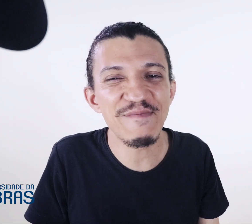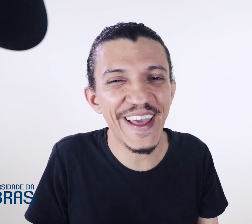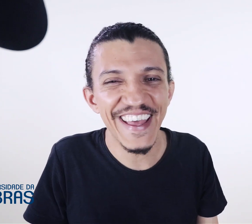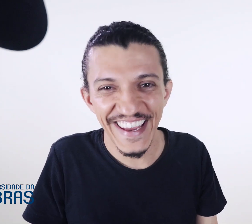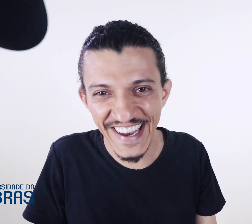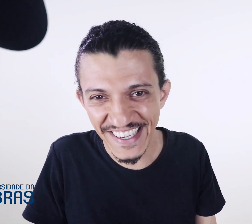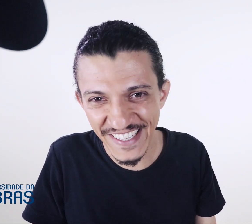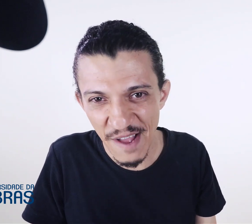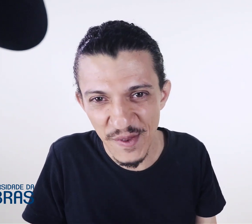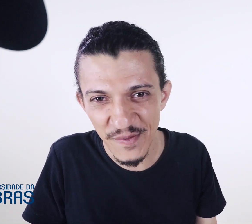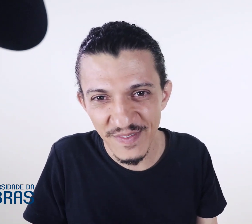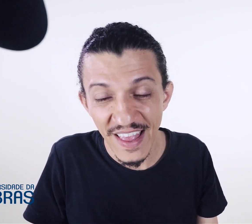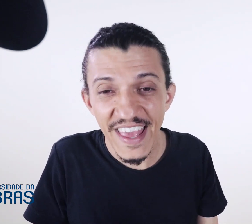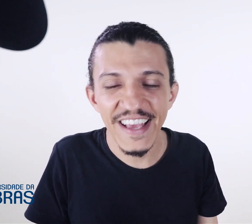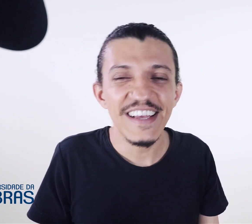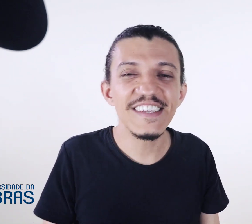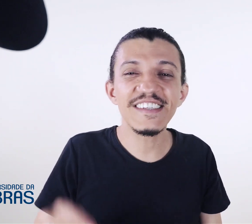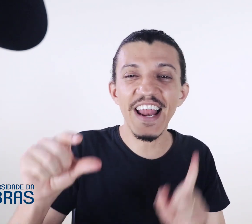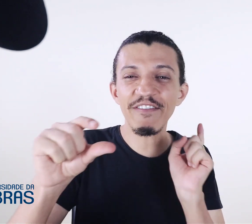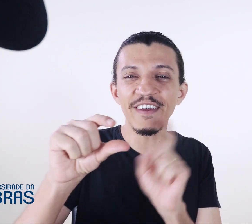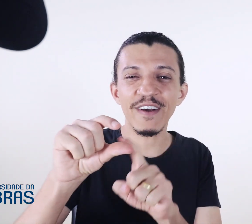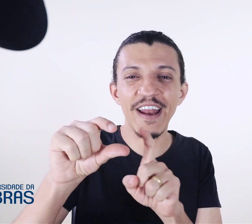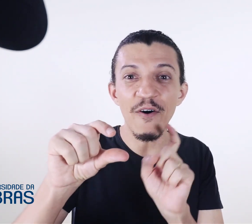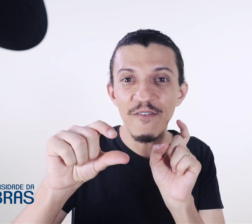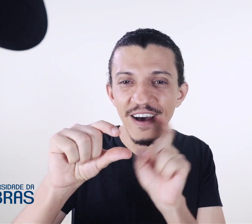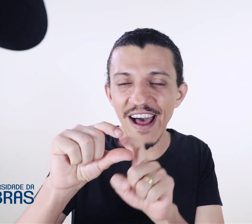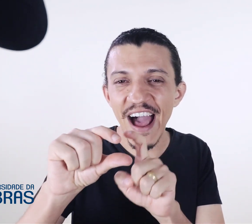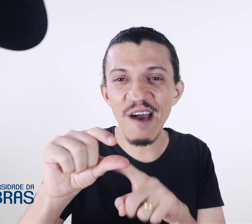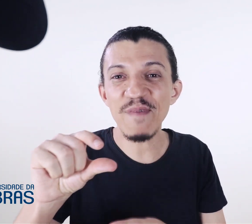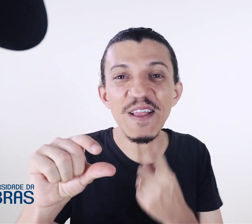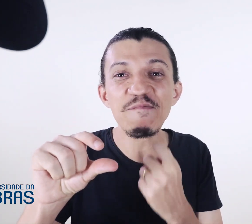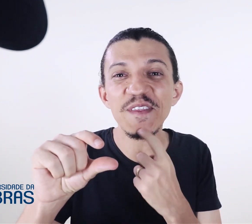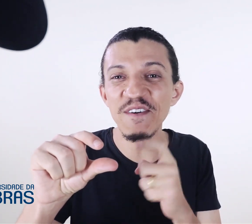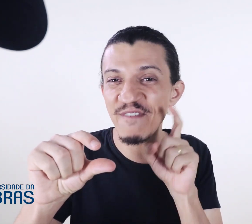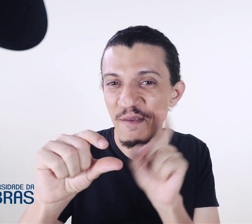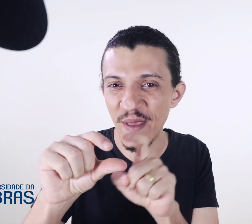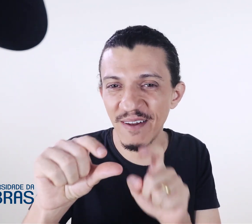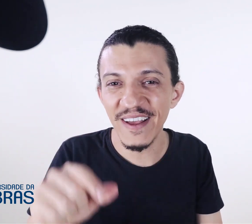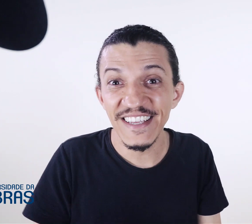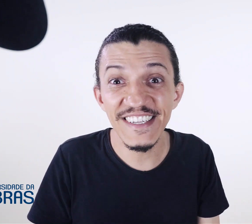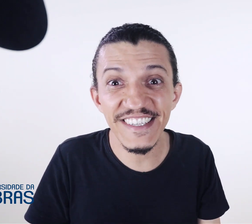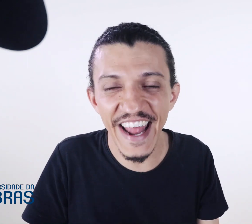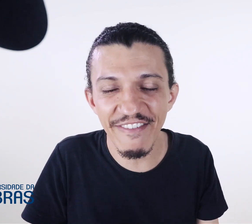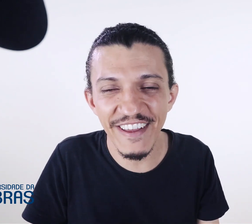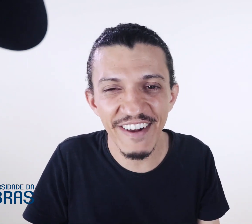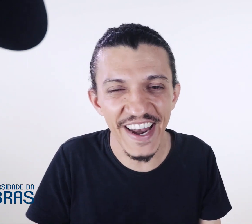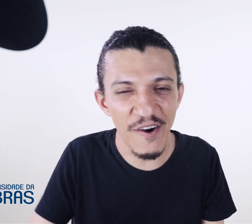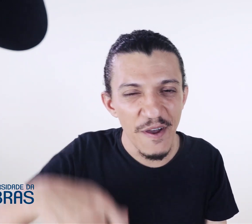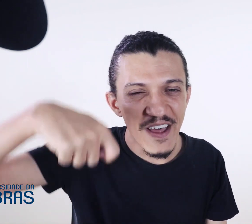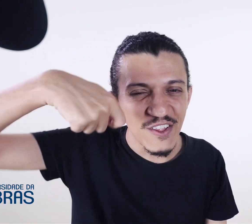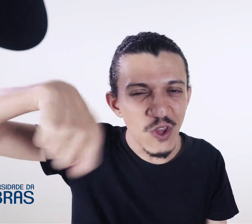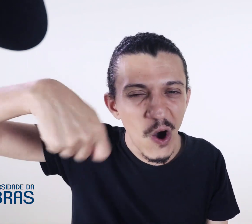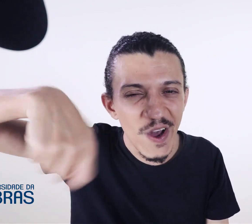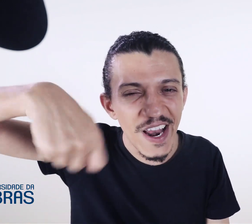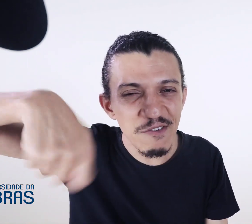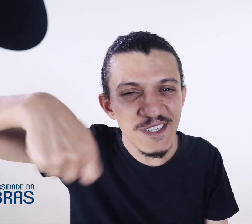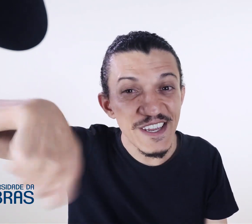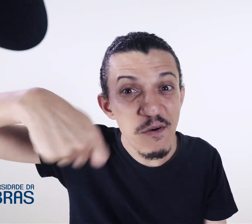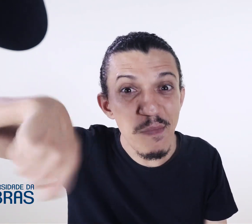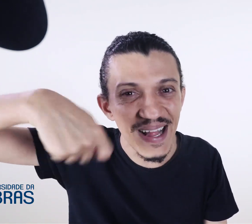também nesse caminho. E se inscreve aqui no canal, vai lá, aperta o botão vermelho, se inscreve aqui no canal, toca lá no sininho,